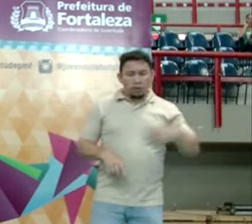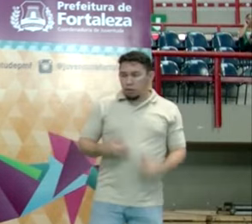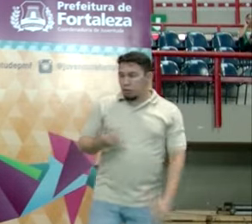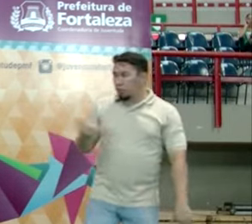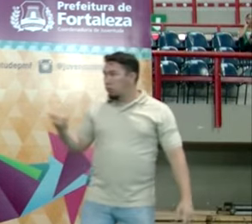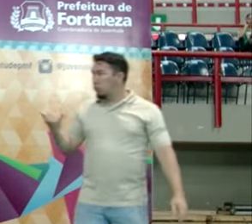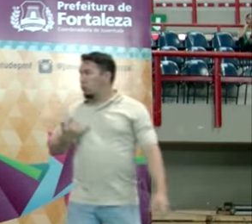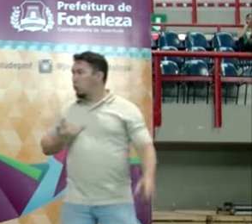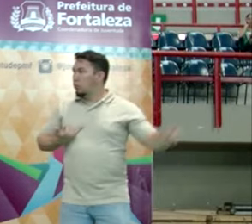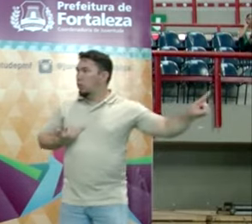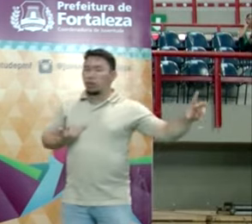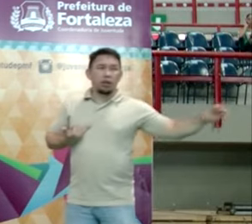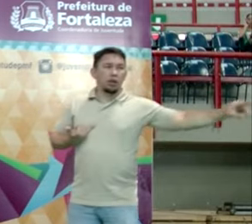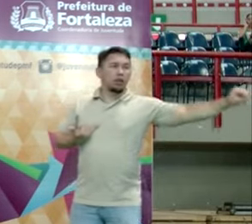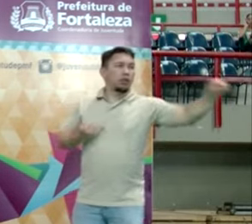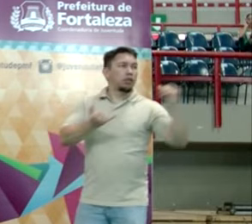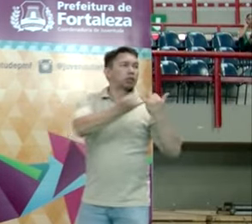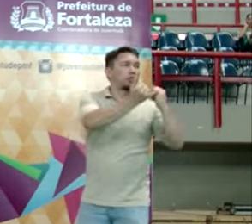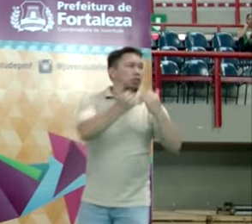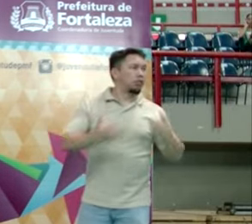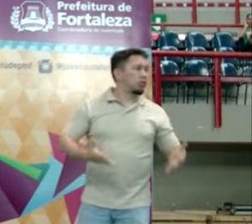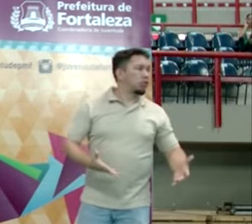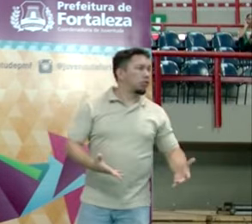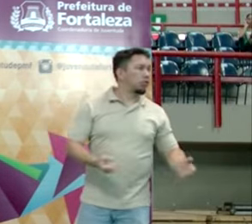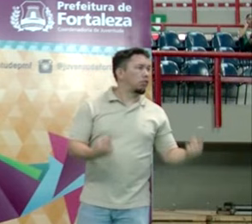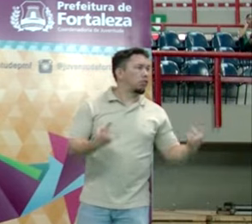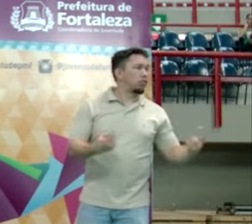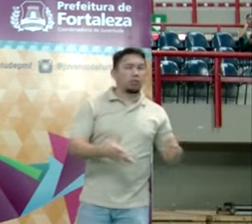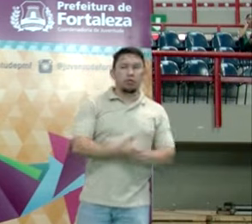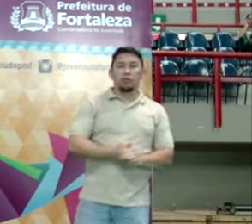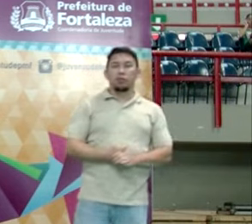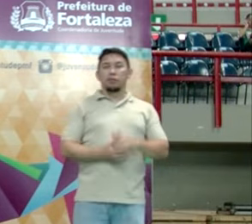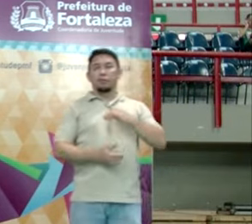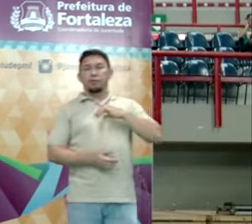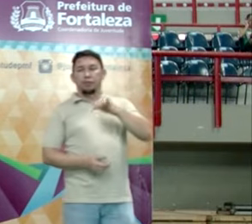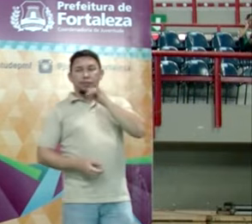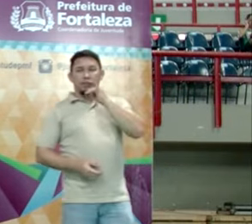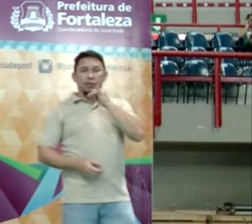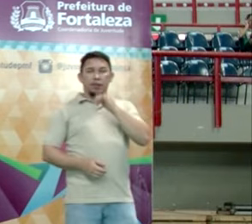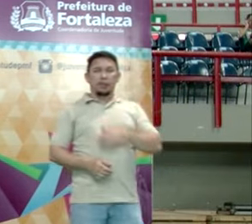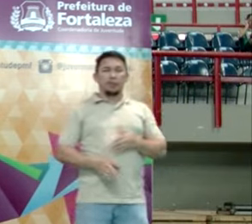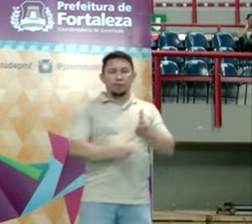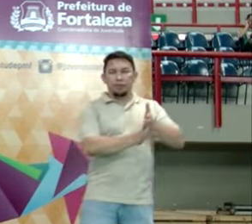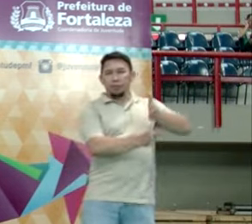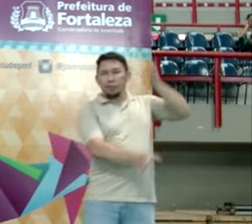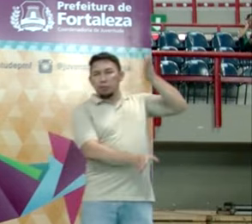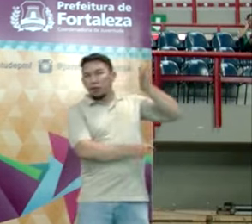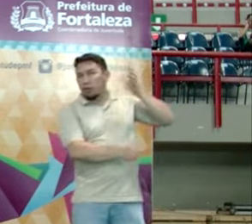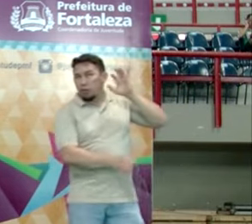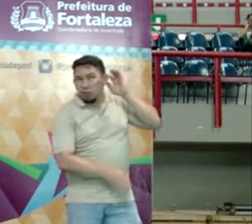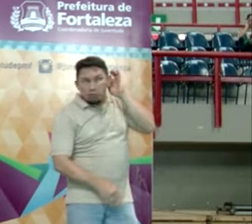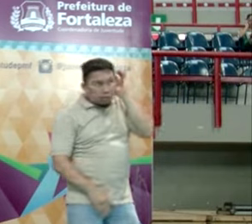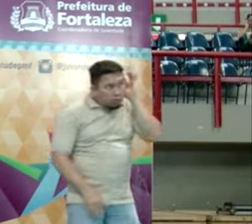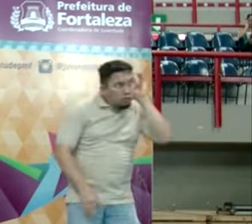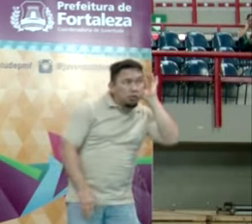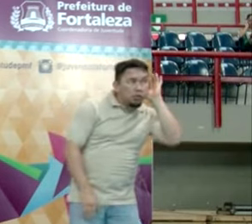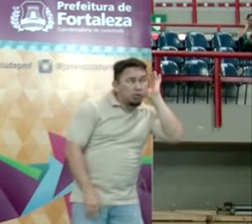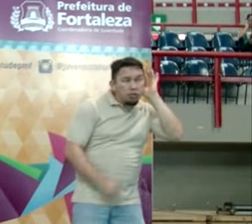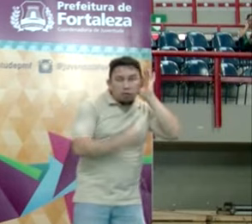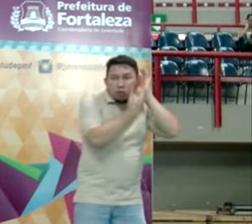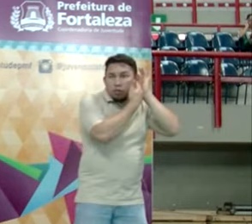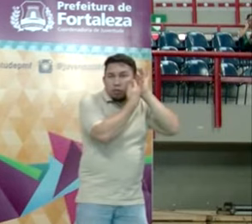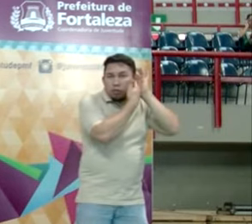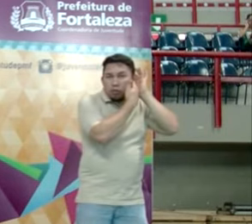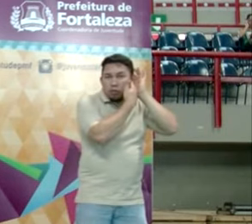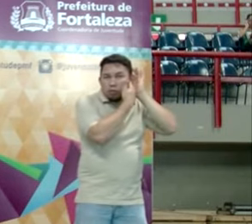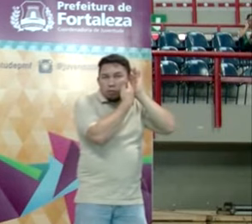você saber, já está sabendo antes de você, né? Então o que acontece? A pessoa bota o ouvido na parede. Ele está